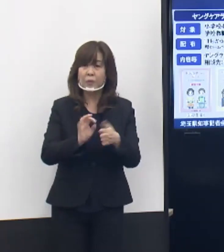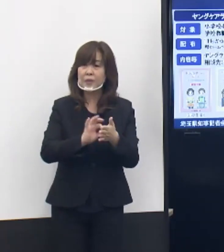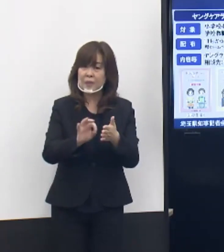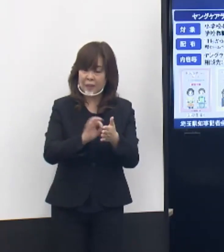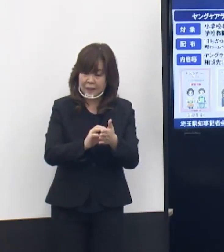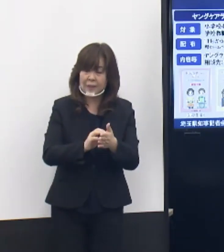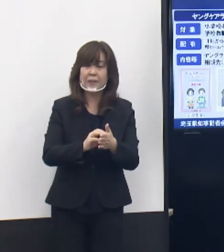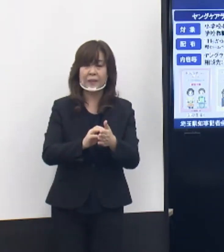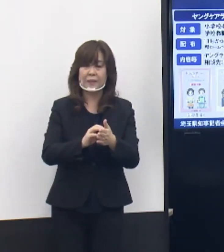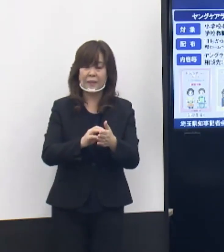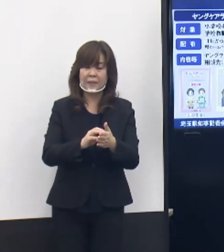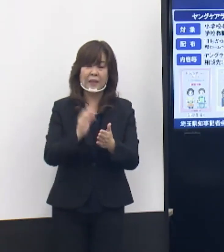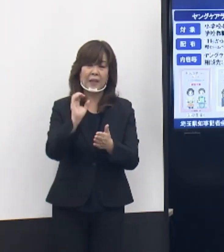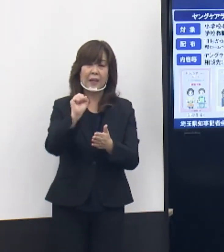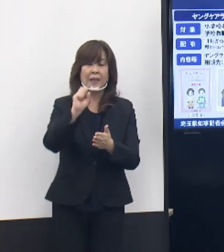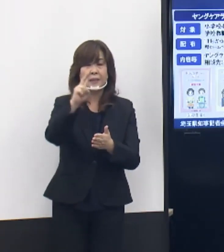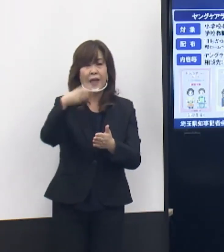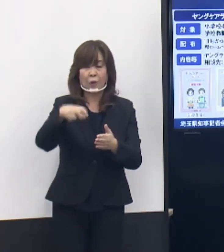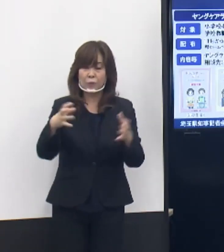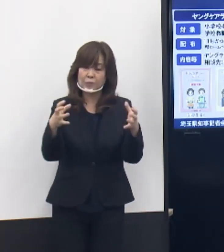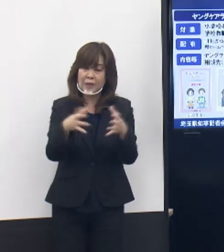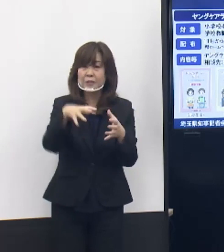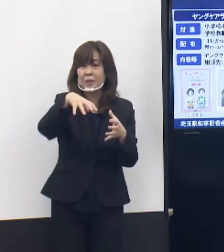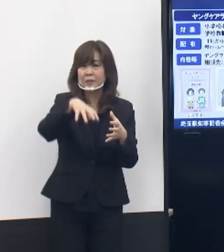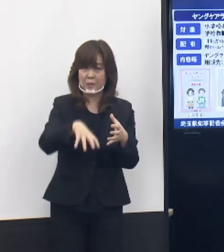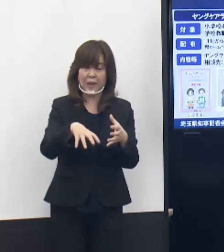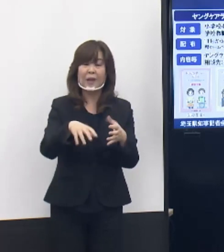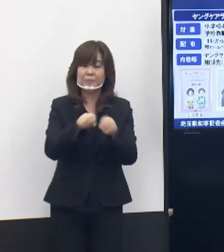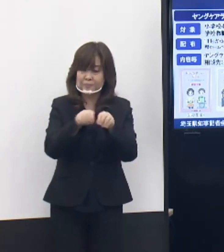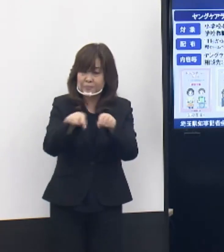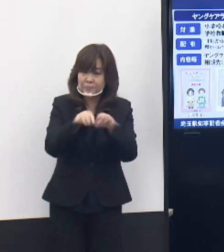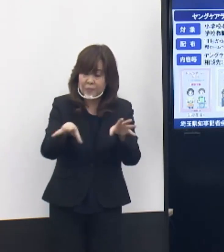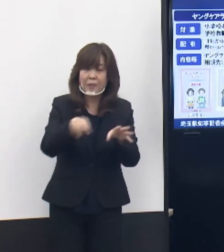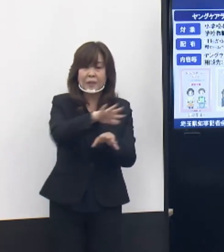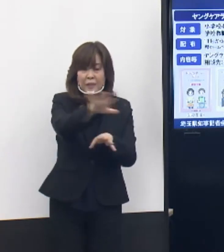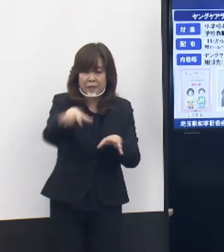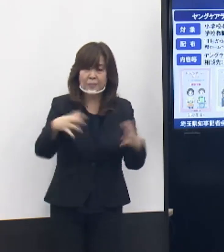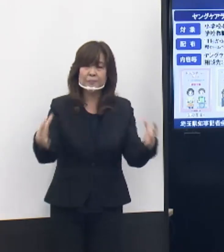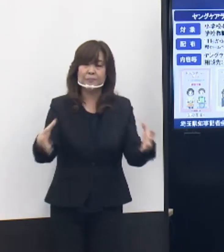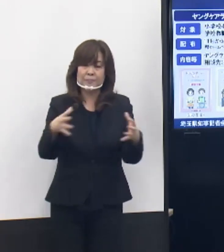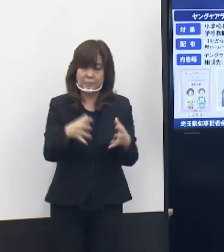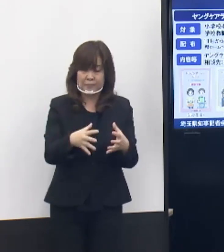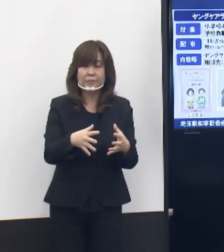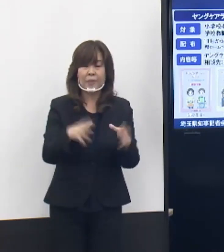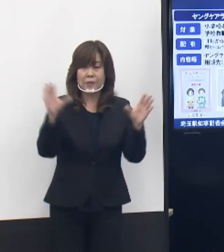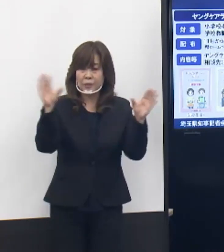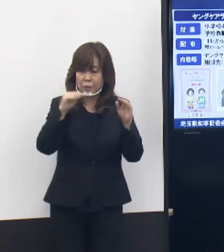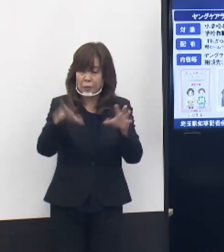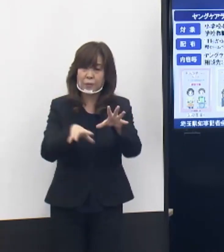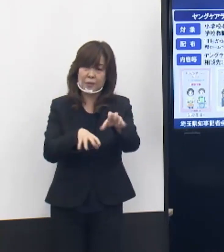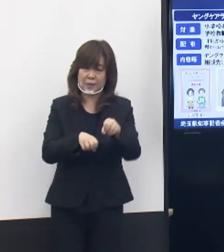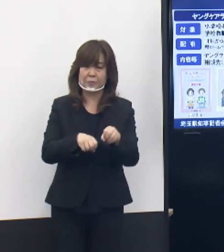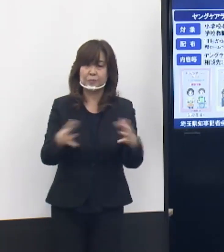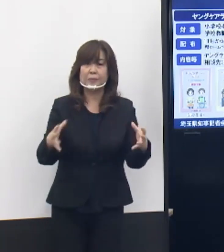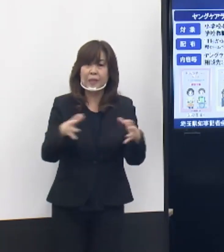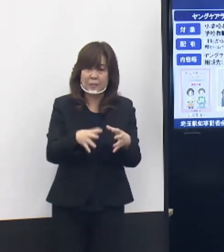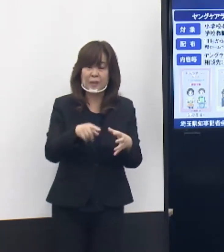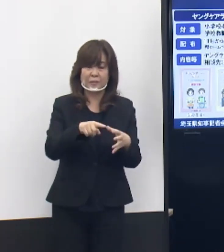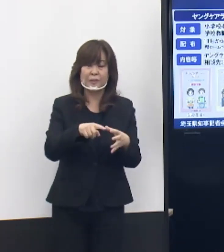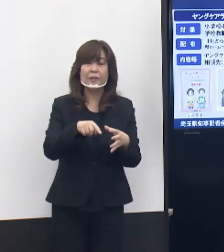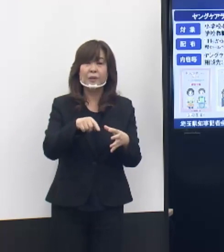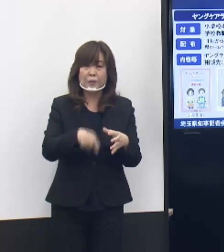立ち上げ等ができて、悩む方がそこに来ることができて、経験などを共有できる、そういったことを将来的